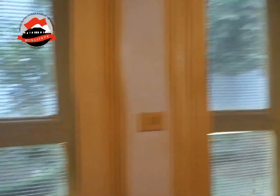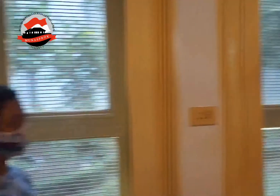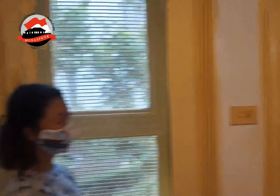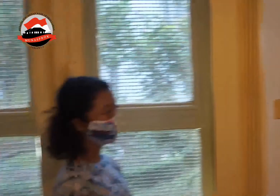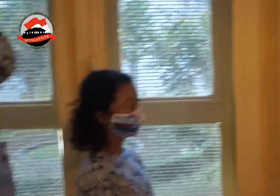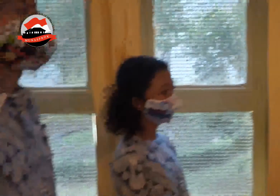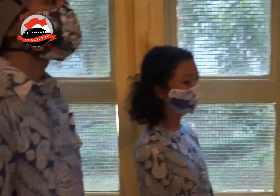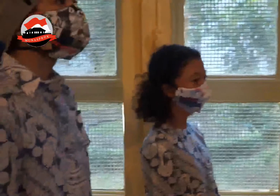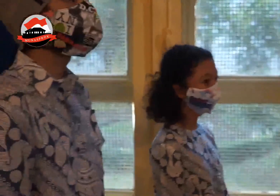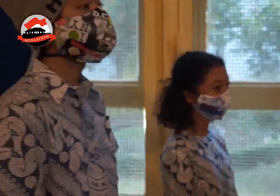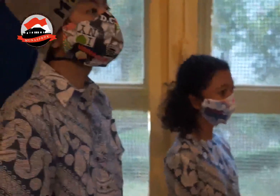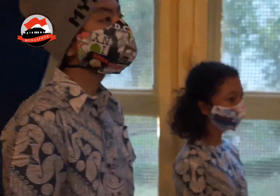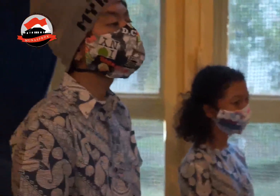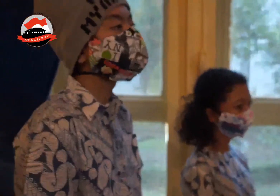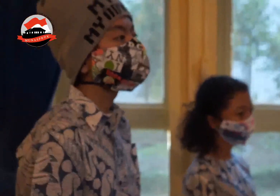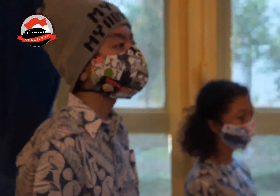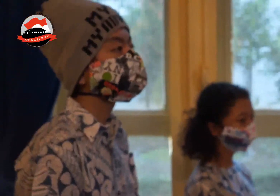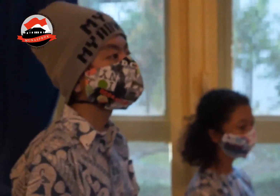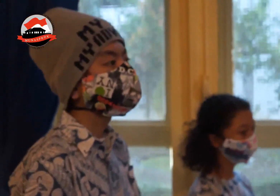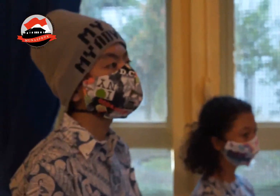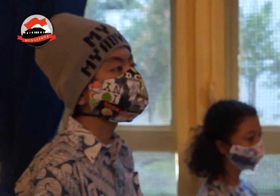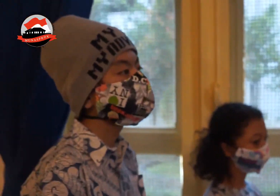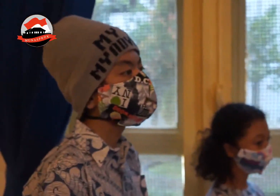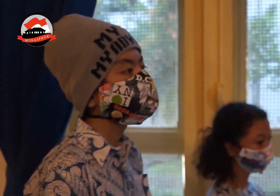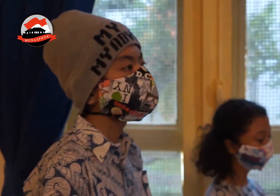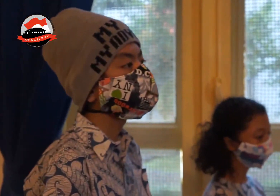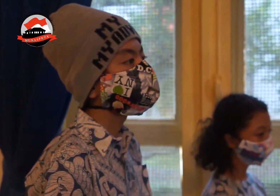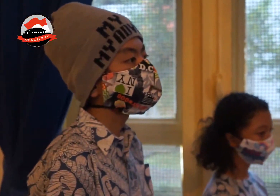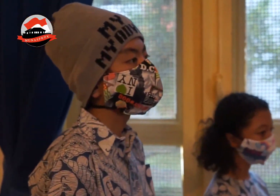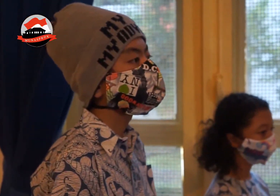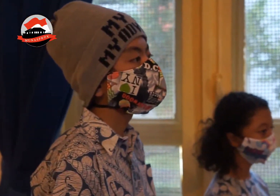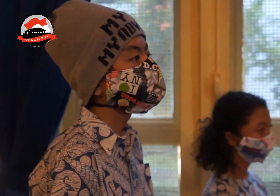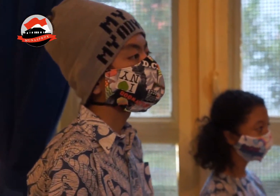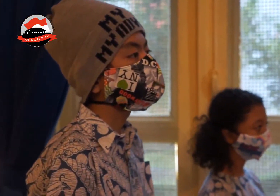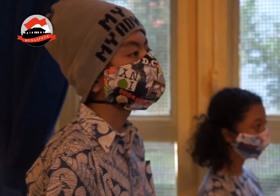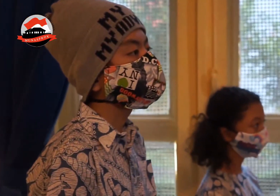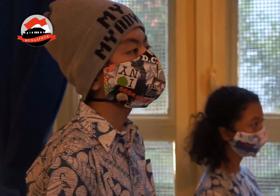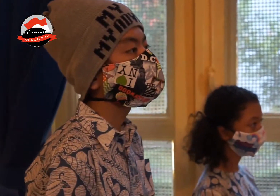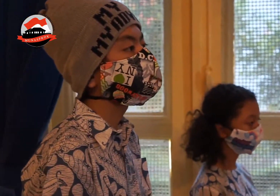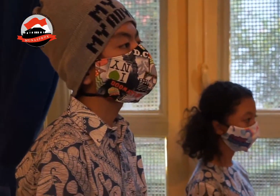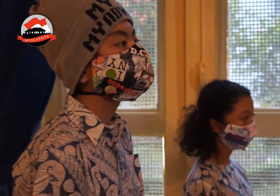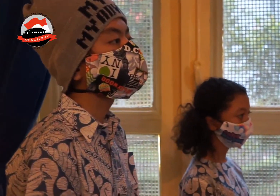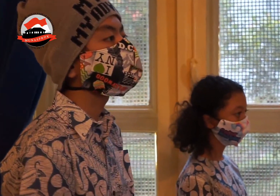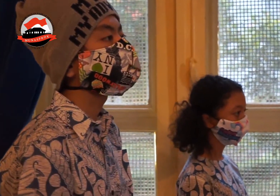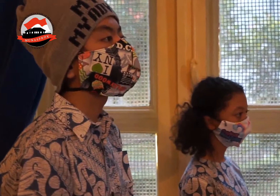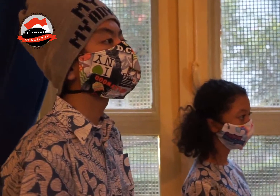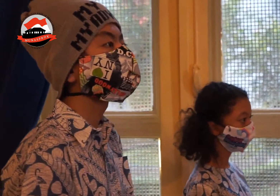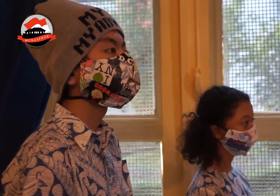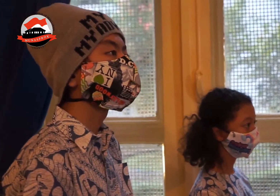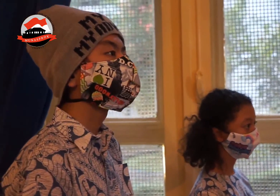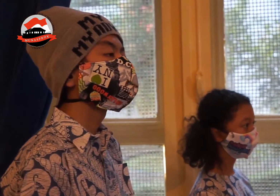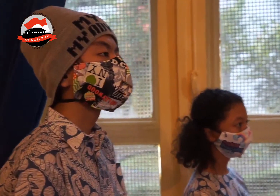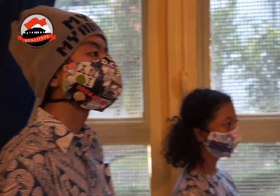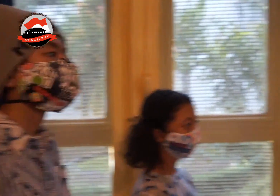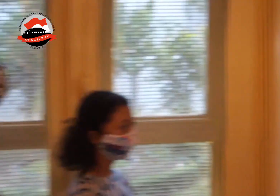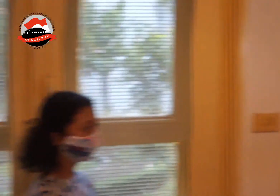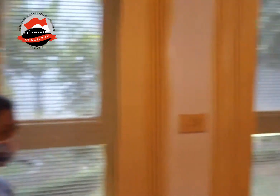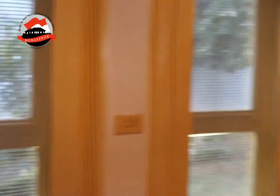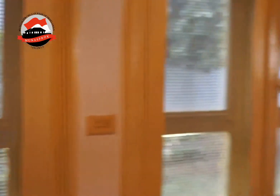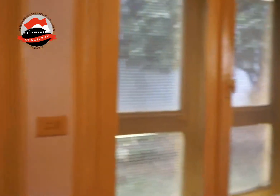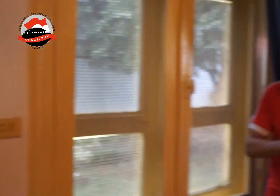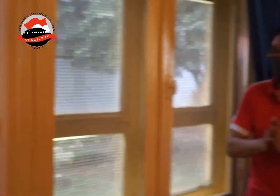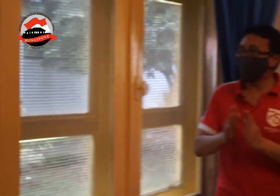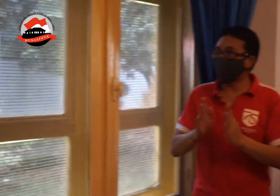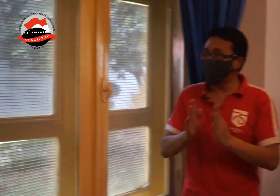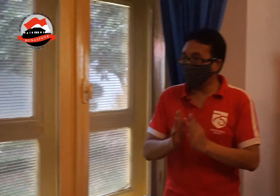ini. Peristiwa kurang lebih saat itu sudah masuk tanggal 17 Agustus pukul 2 pagi. Jadi